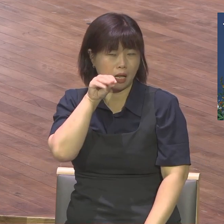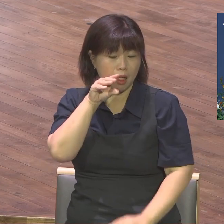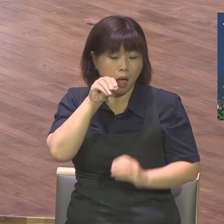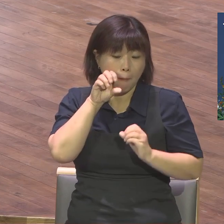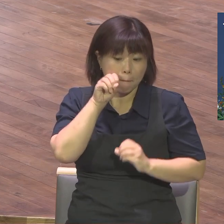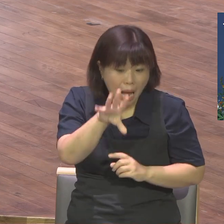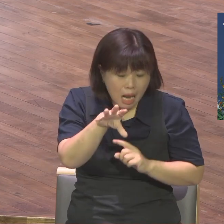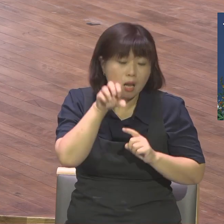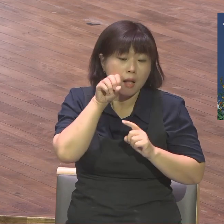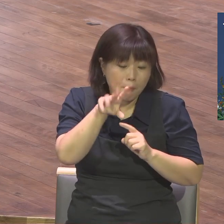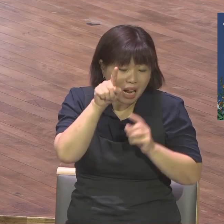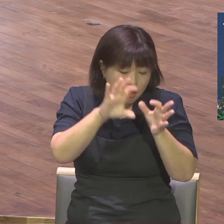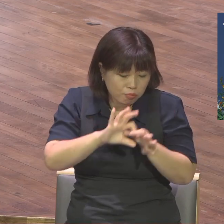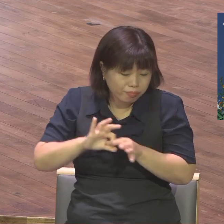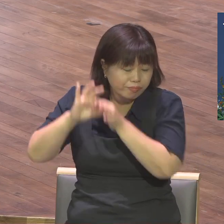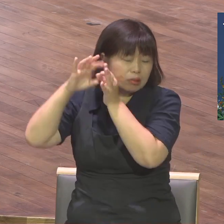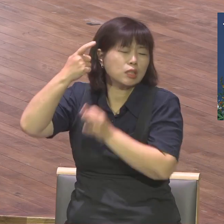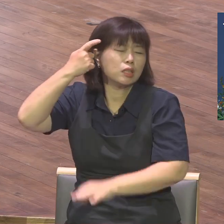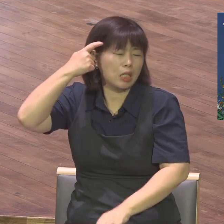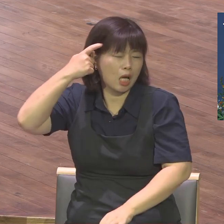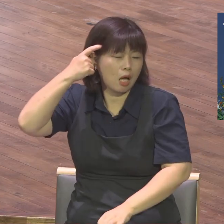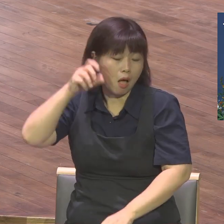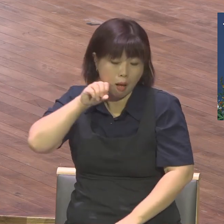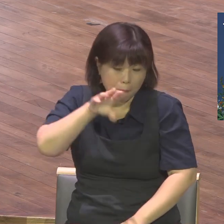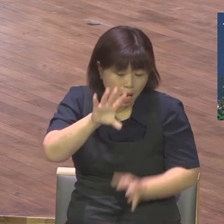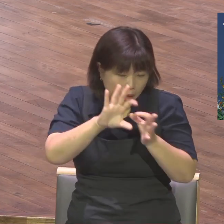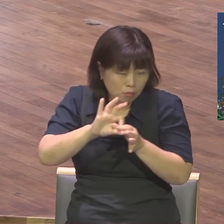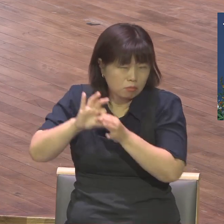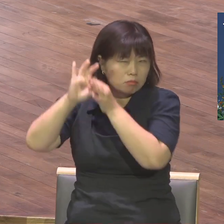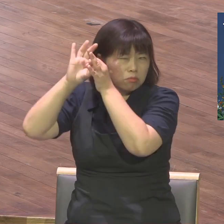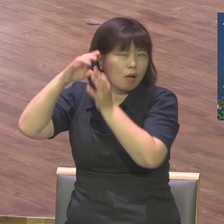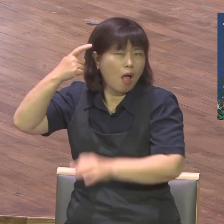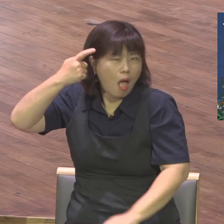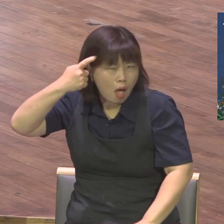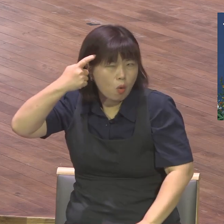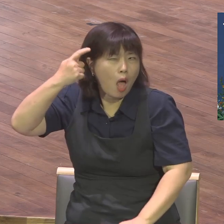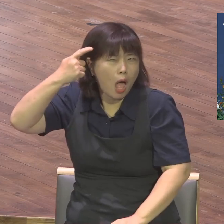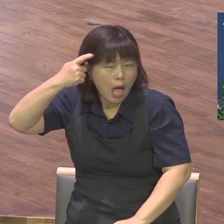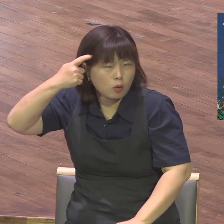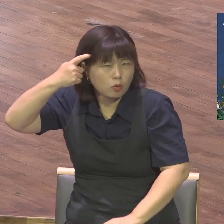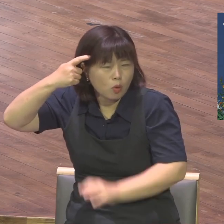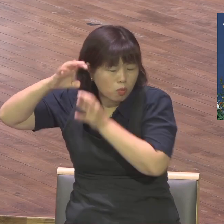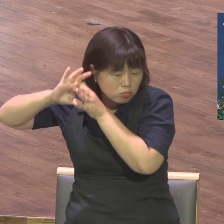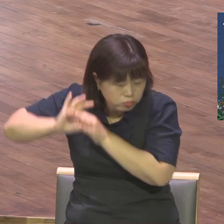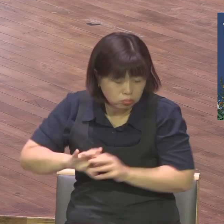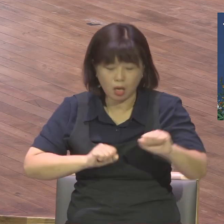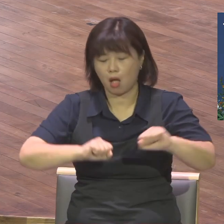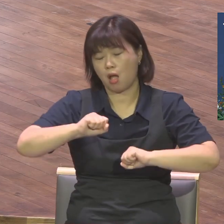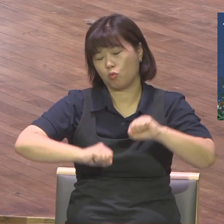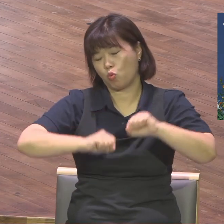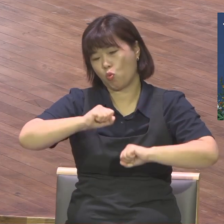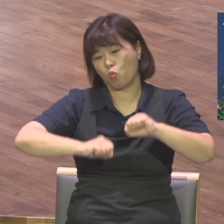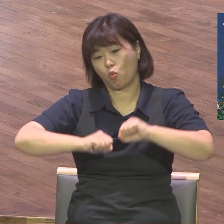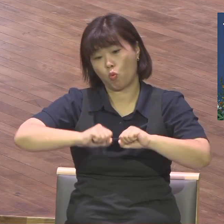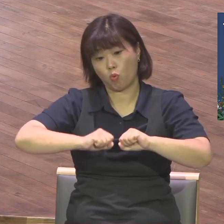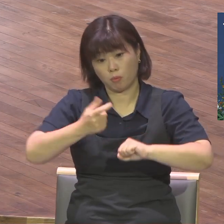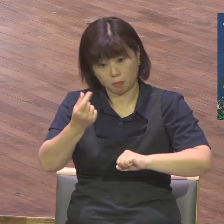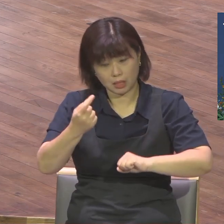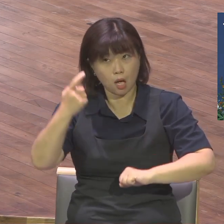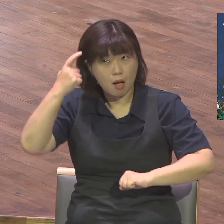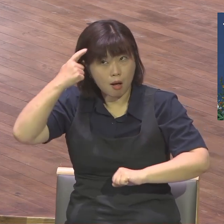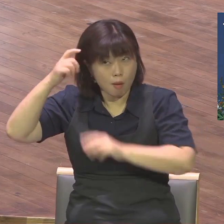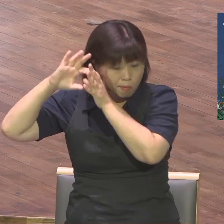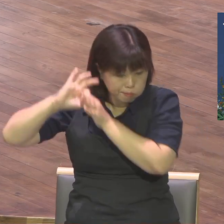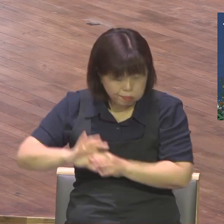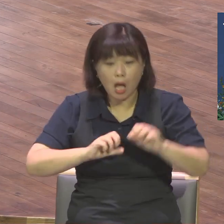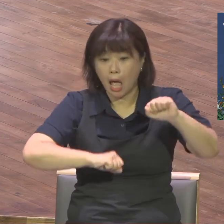통해 나오면 말이고 또 움직이면 행동이다. 그렇게 해석을 하는 거예요. 맞잖아요. 그래서